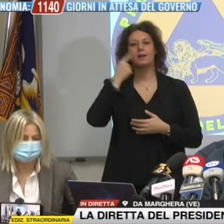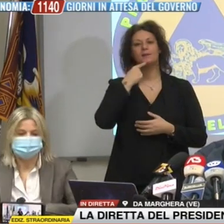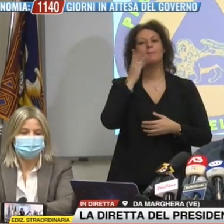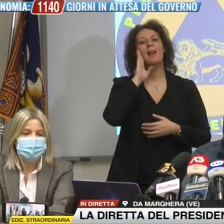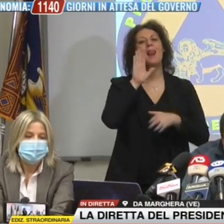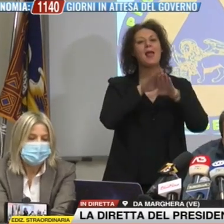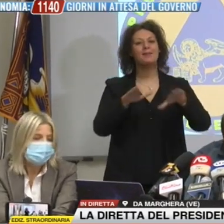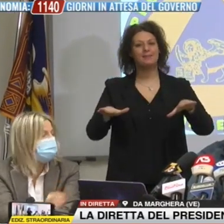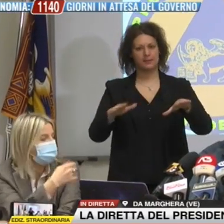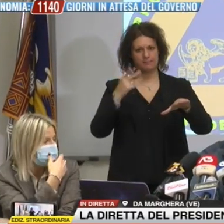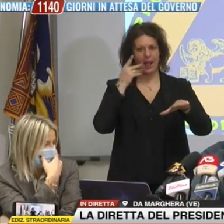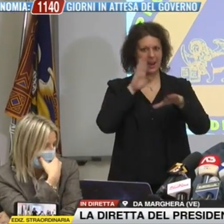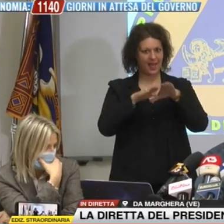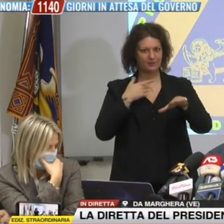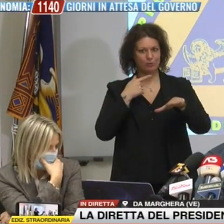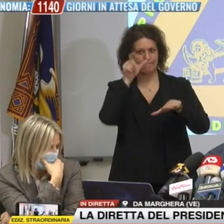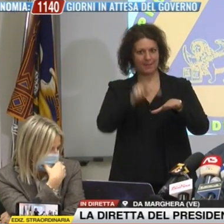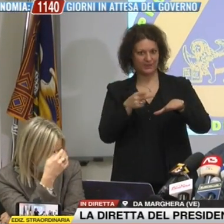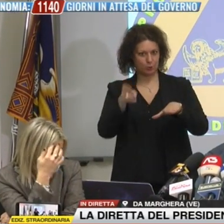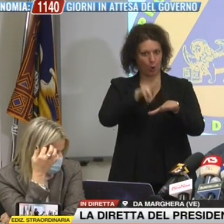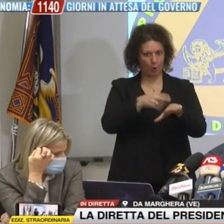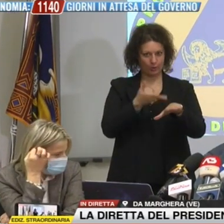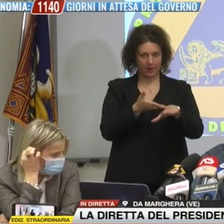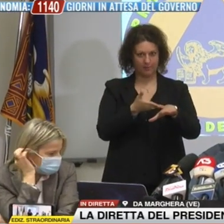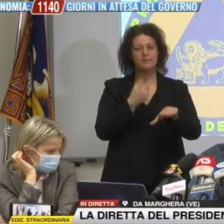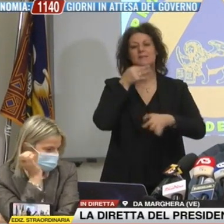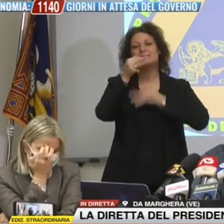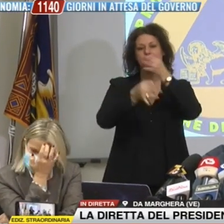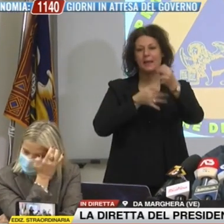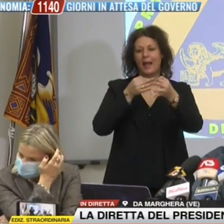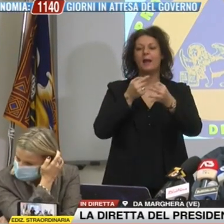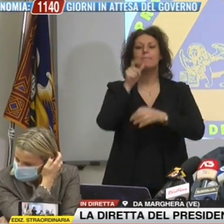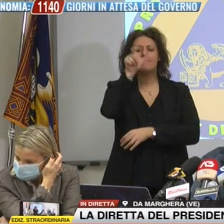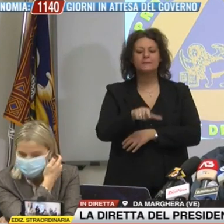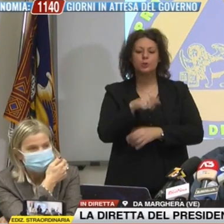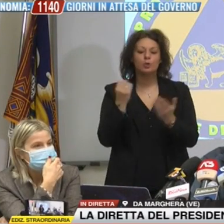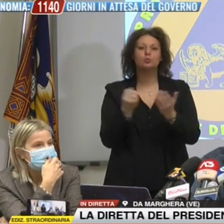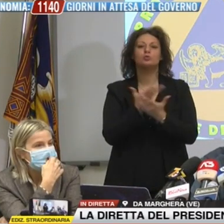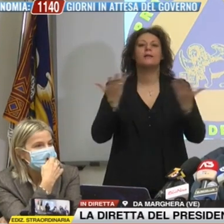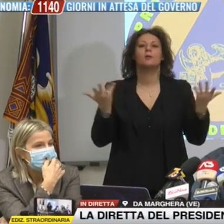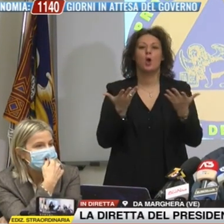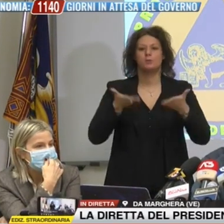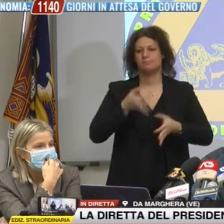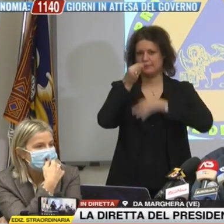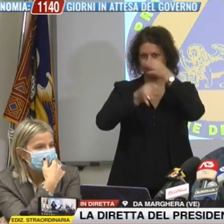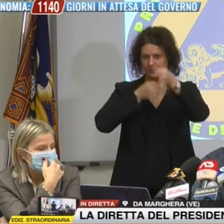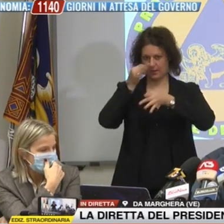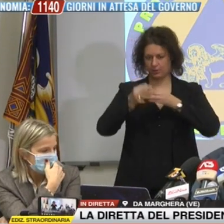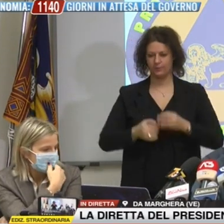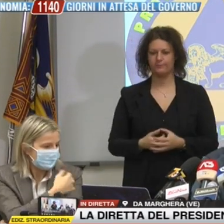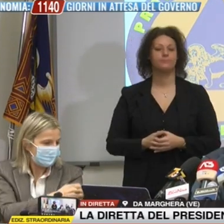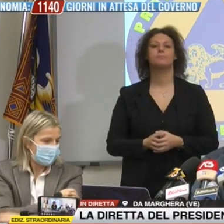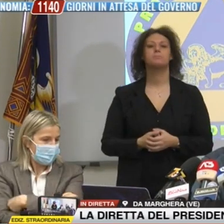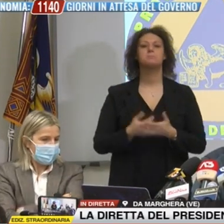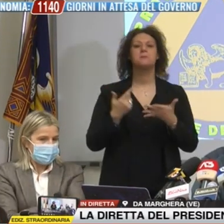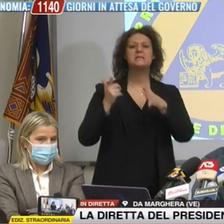persone e quindi vorremmo anche spiegarvi bene cosa succede a queste persone. Allora, da una